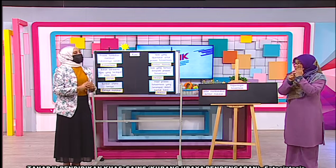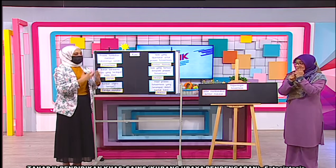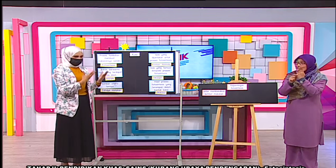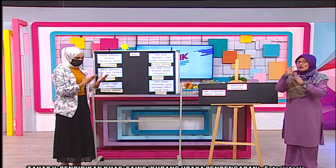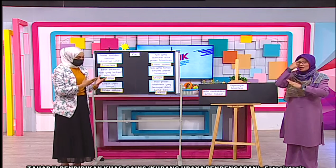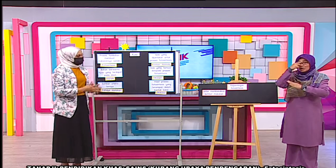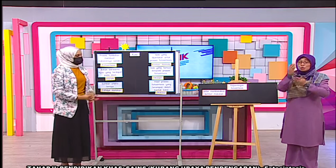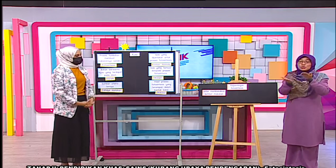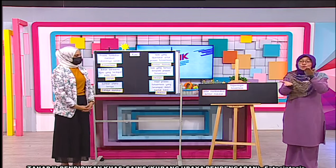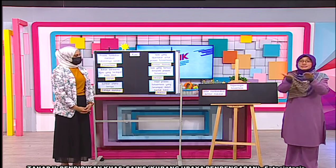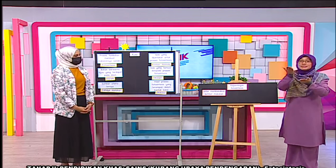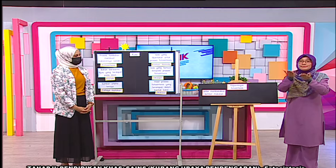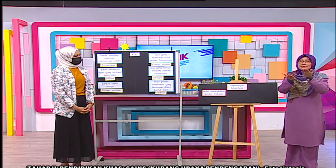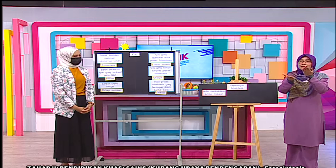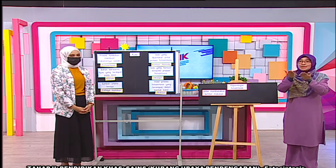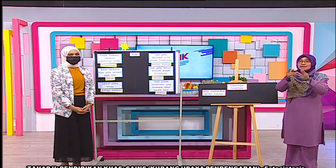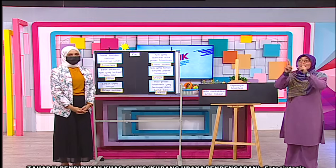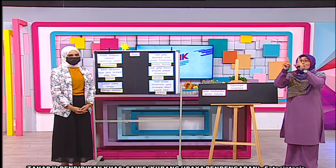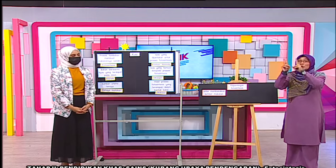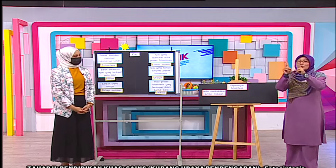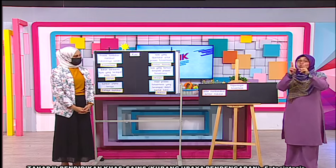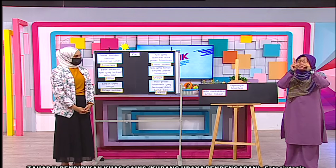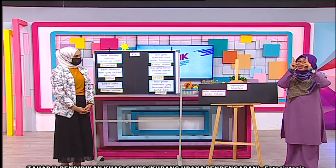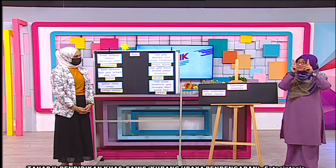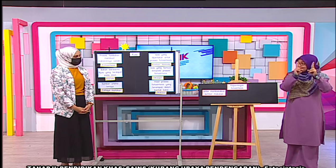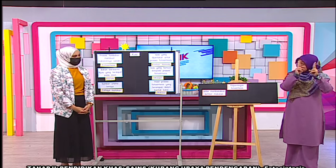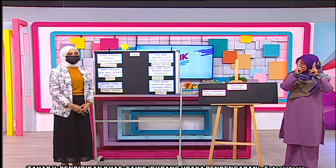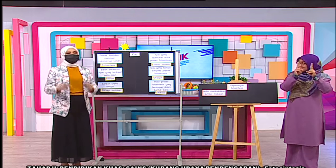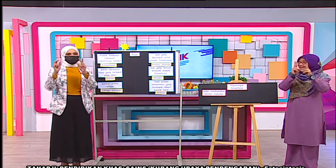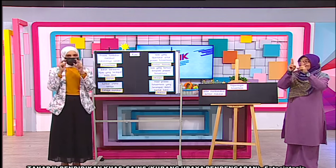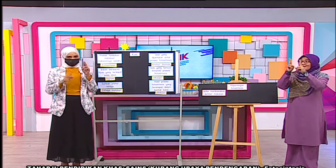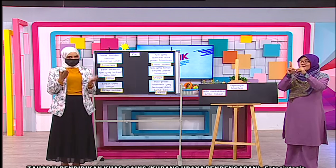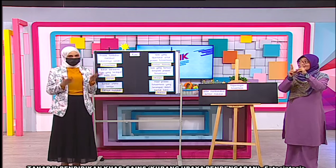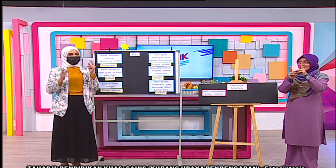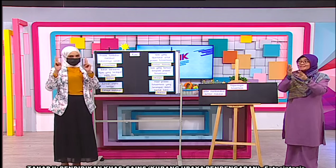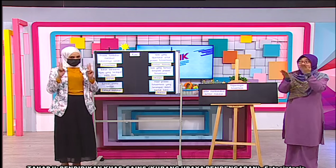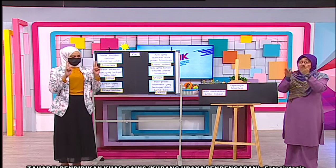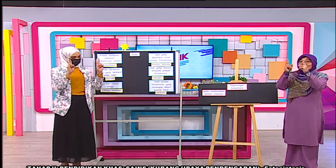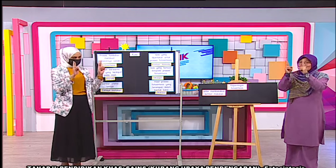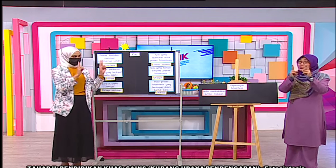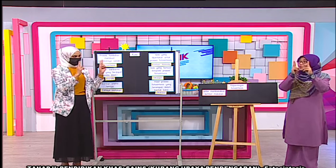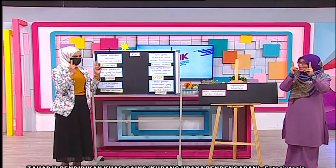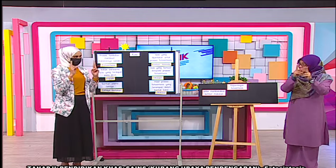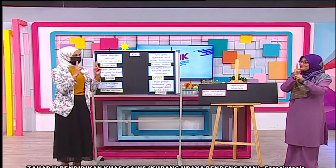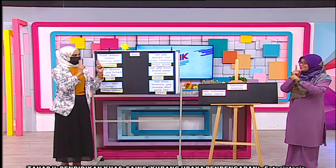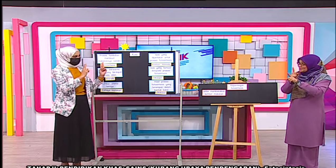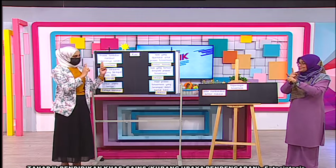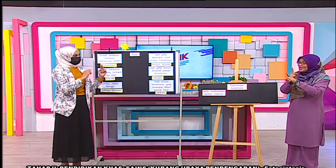sedikitnya nih oke untuk seimbangkan udara search kesseimbangan udara betul